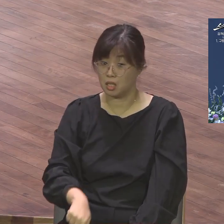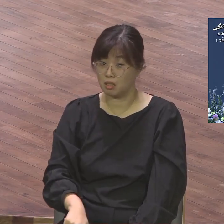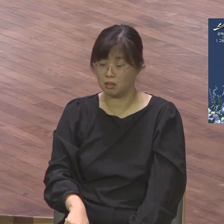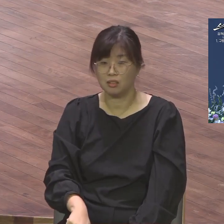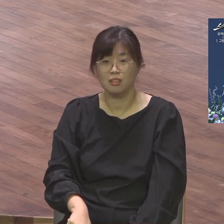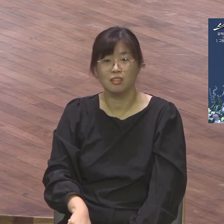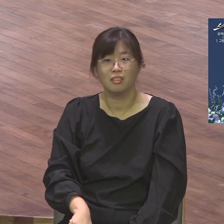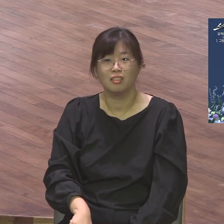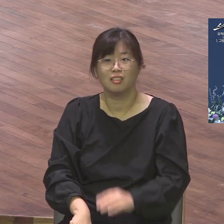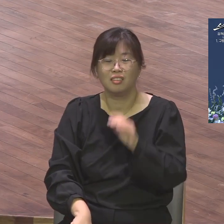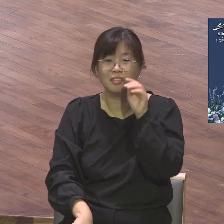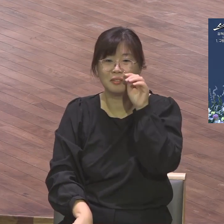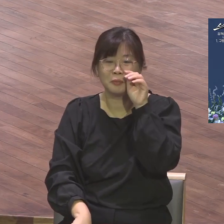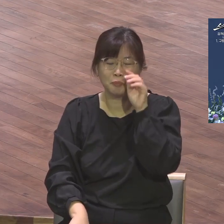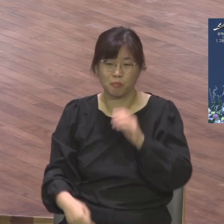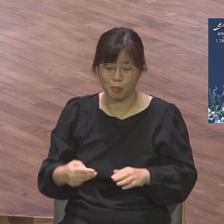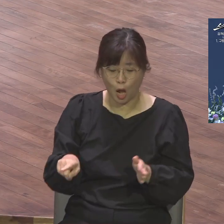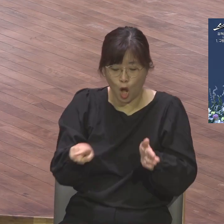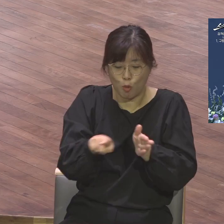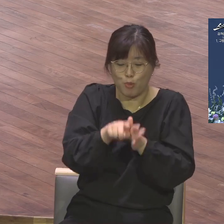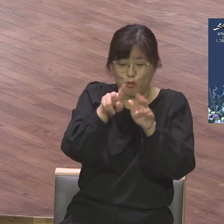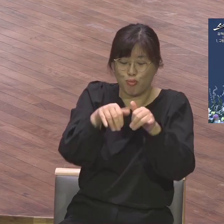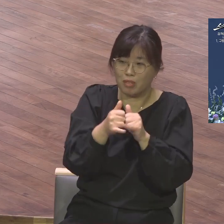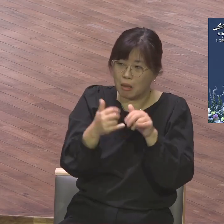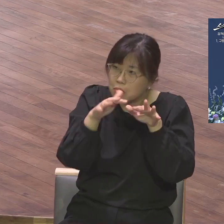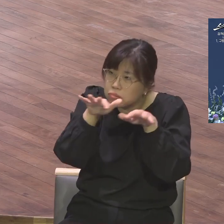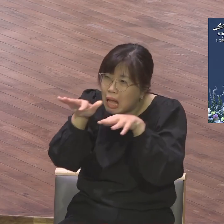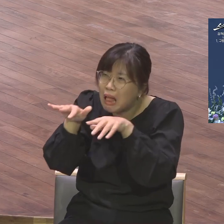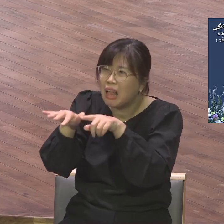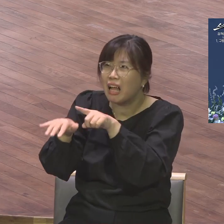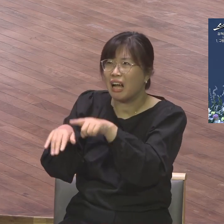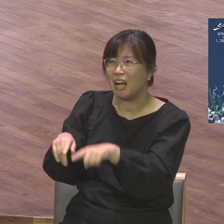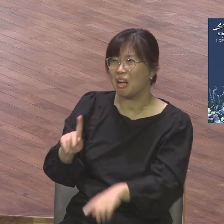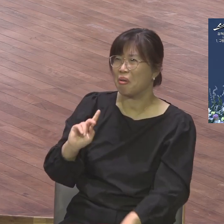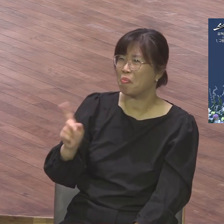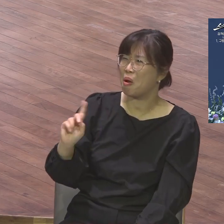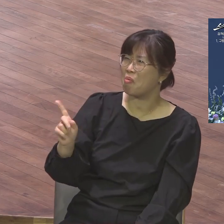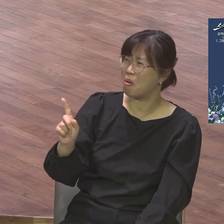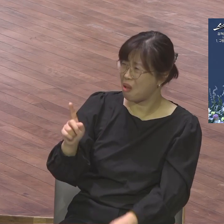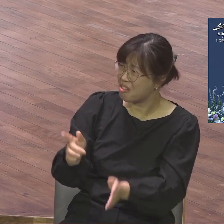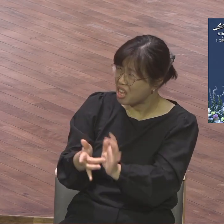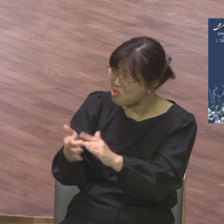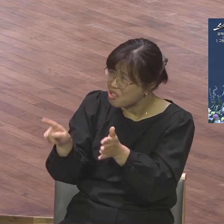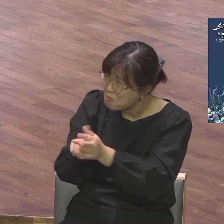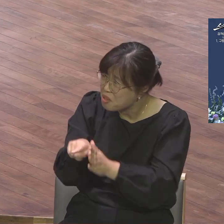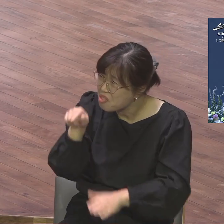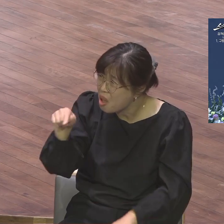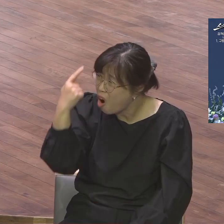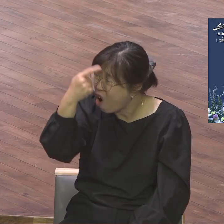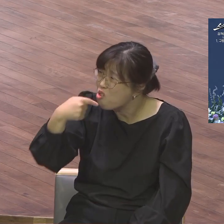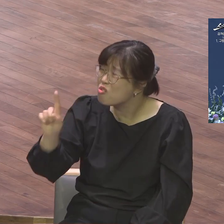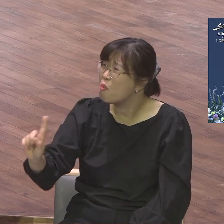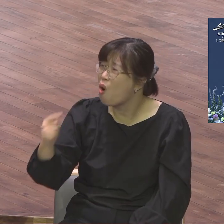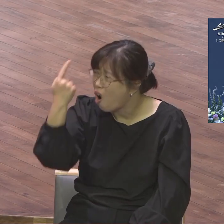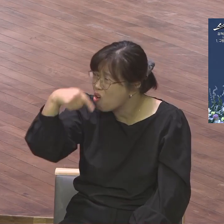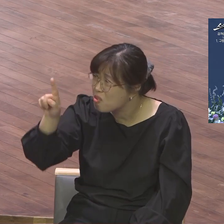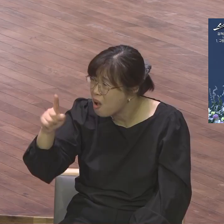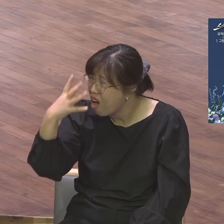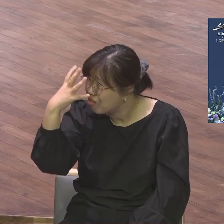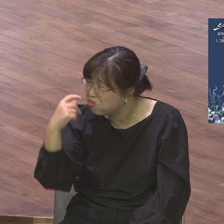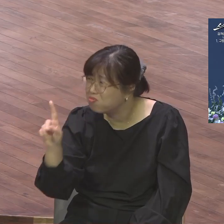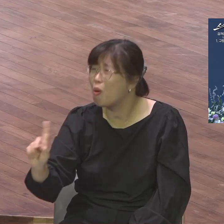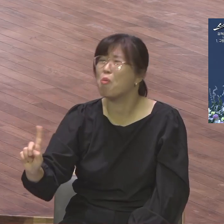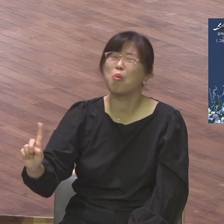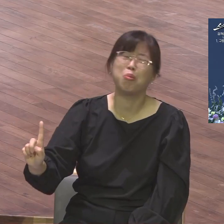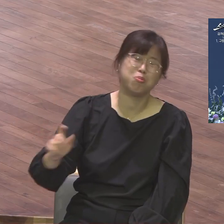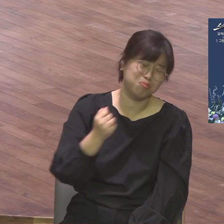보더라도 아이고 세상 짐 혼자 다 짓구나 그런 모습을 보이는 어울리지 않는다는 거예요. 예원교회